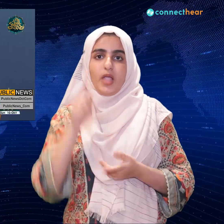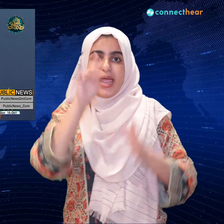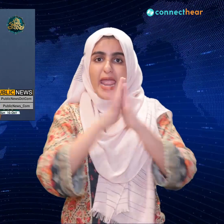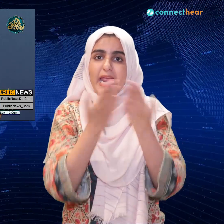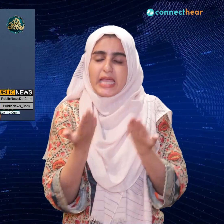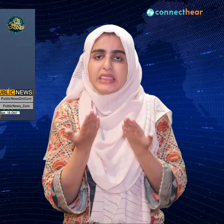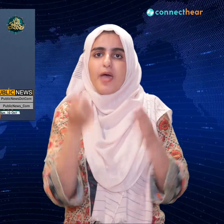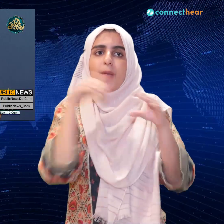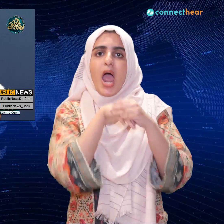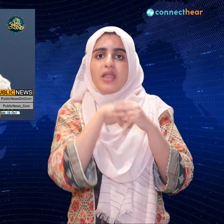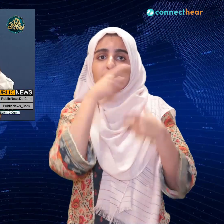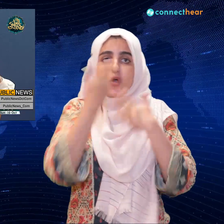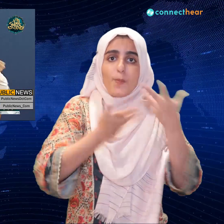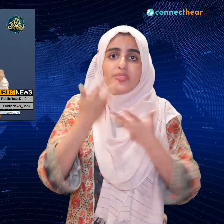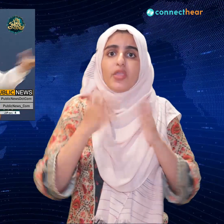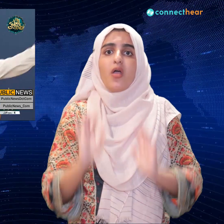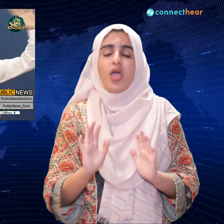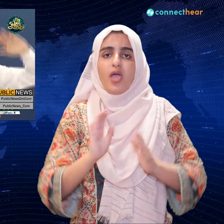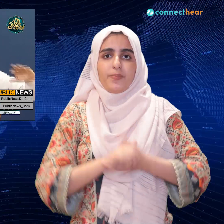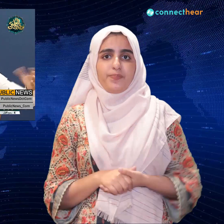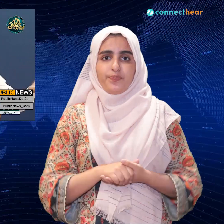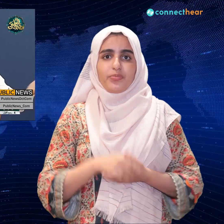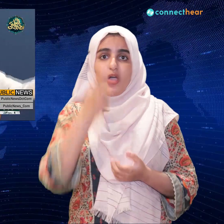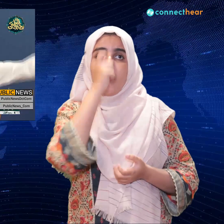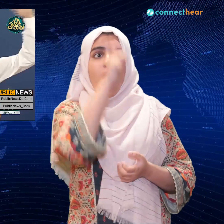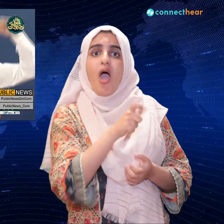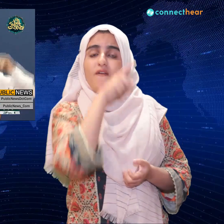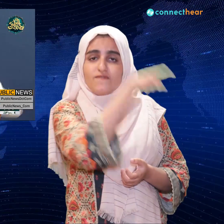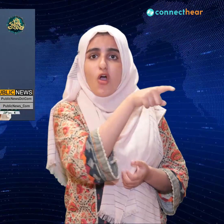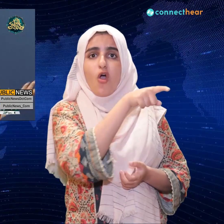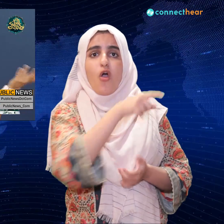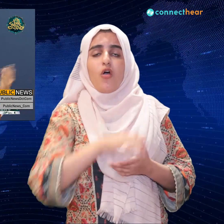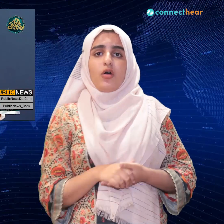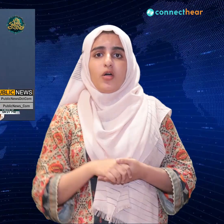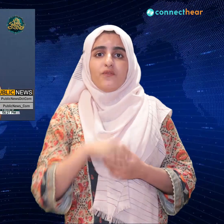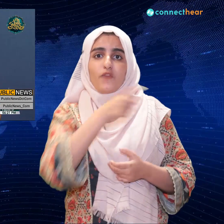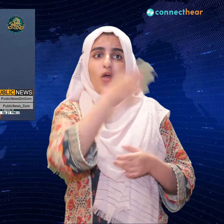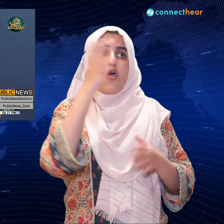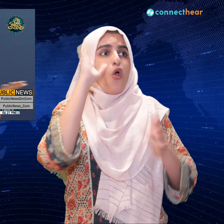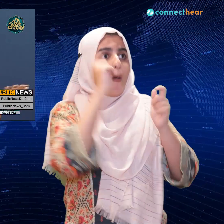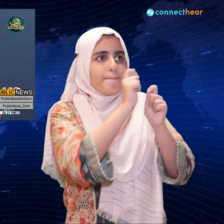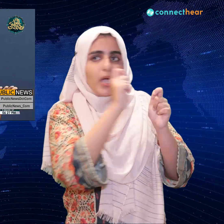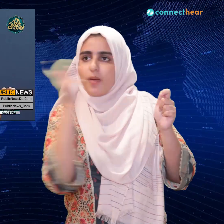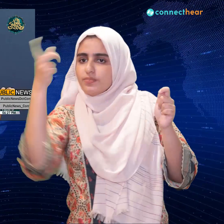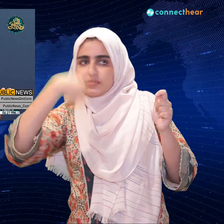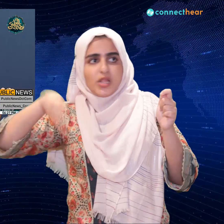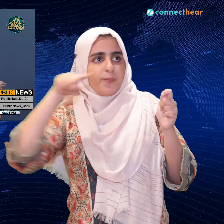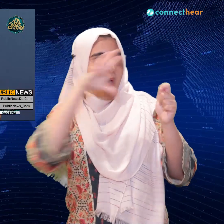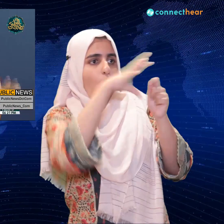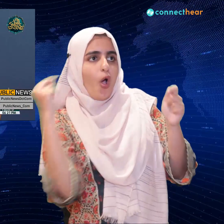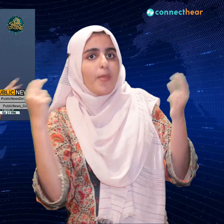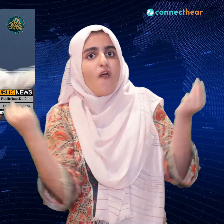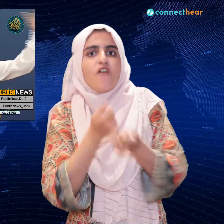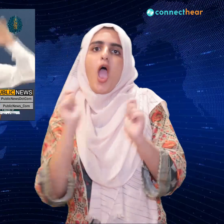وہ اس کتاب کے اندر بتاتا ہے کہ جو جنرل بنتا تھا وہ جا کے وہ کام کر دیتا تھا، یعنی کوئی سوچ ہی نہیں سکتا تھا،